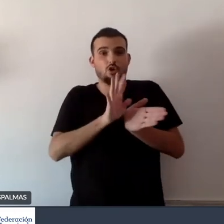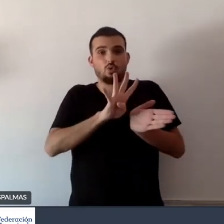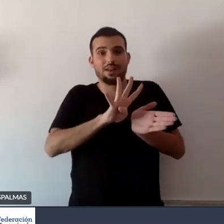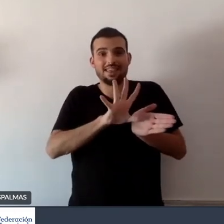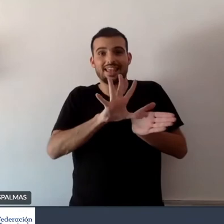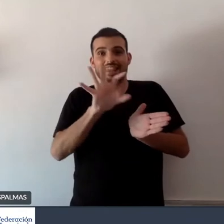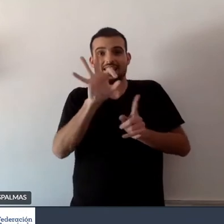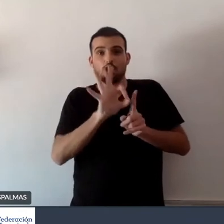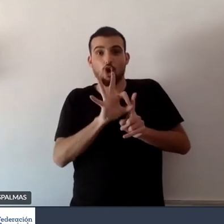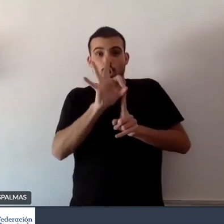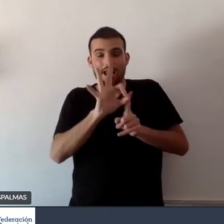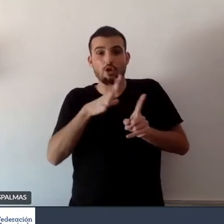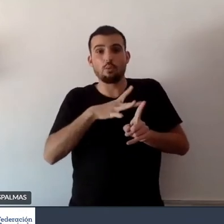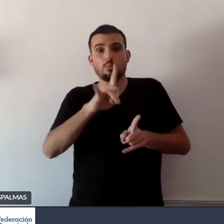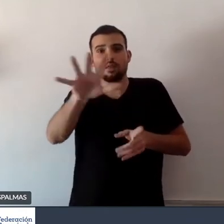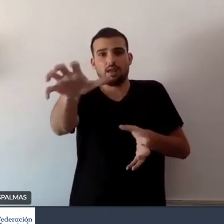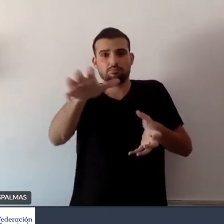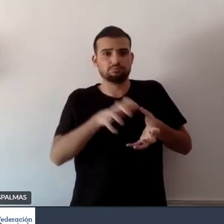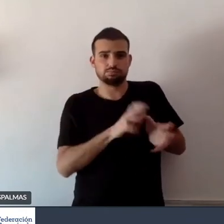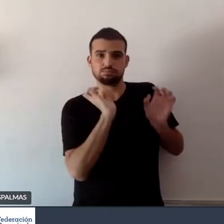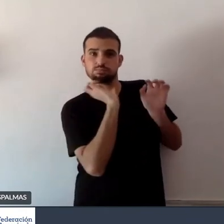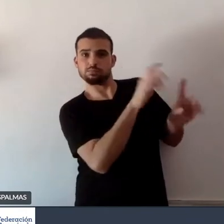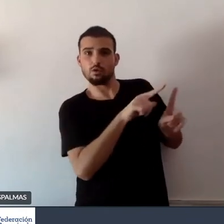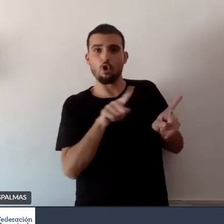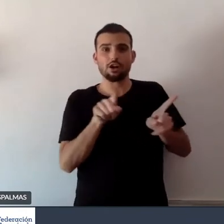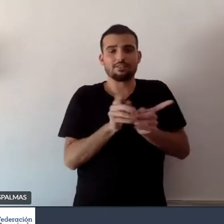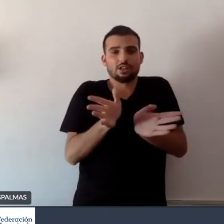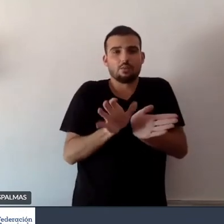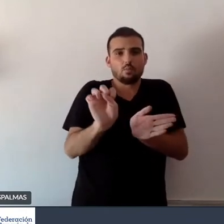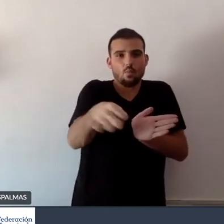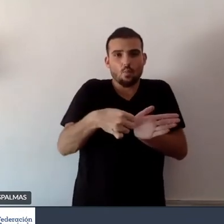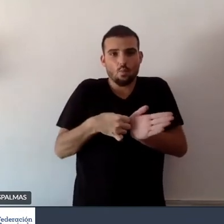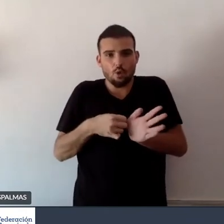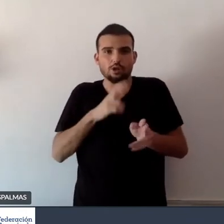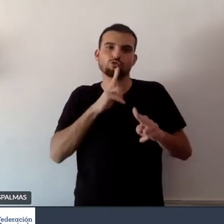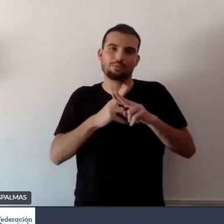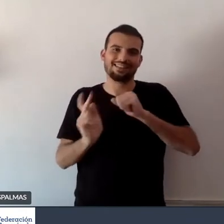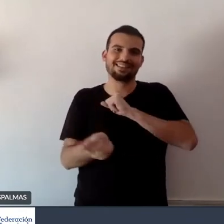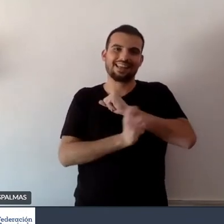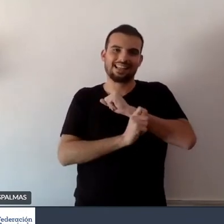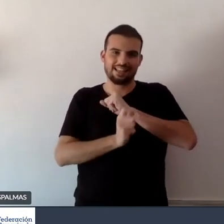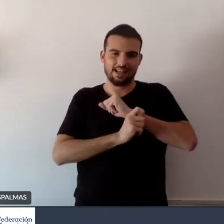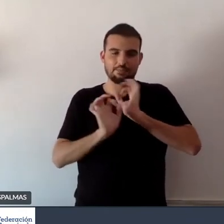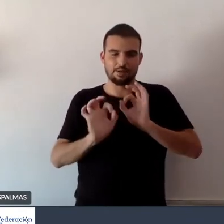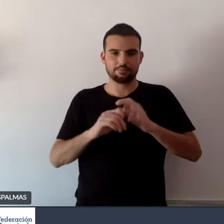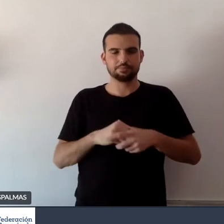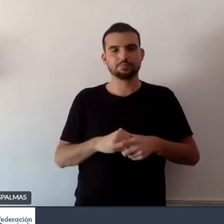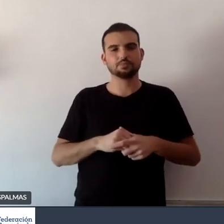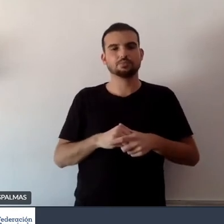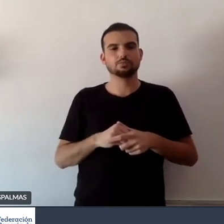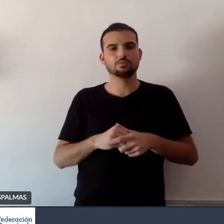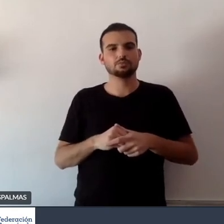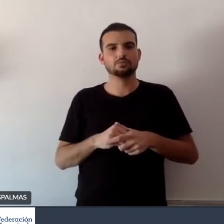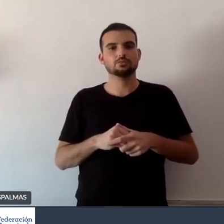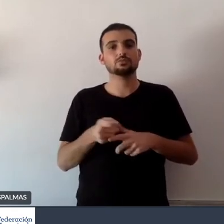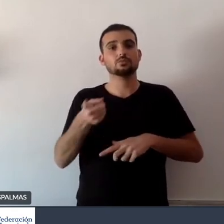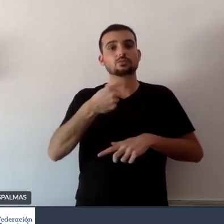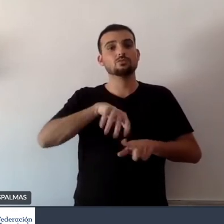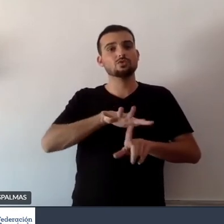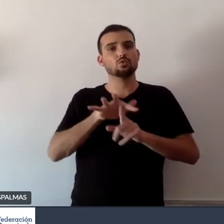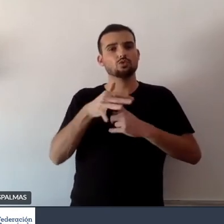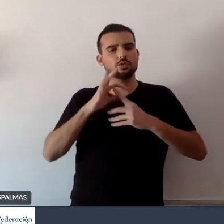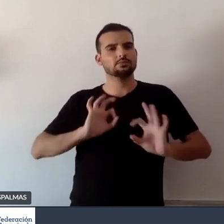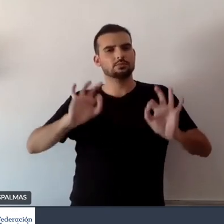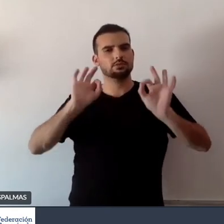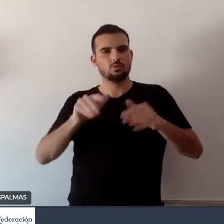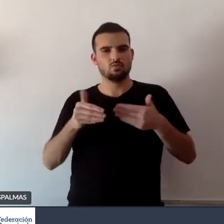puerta atrás para dejar el espacio de la subida desde la esquina. Eso sería uno de los desencadenantes, por ejemplo. ¿Cuáles son nuestras situaciones especiales? Nuestras